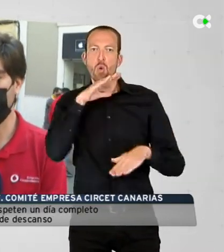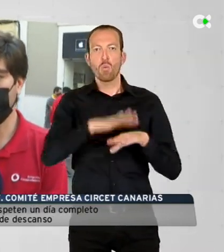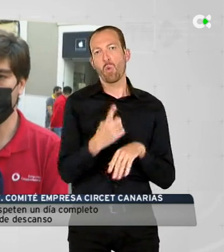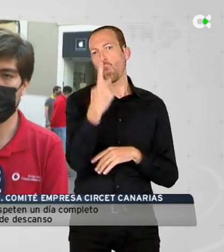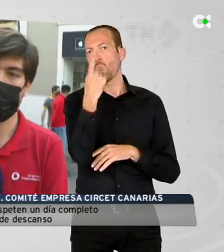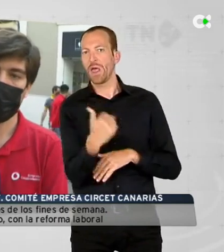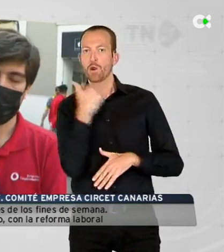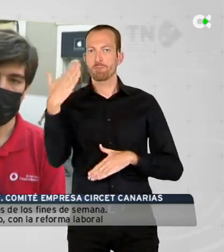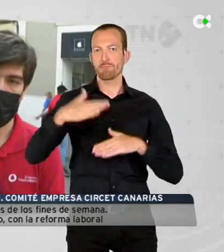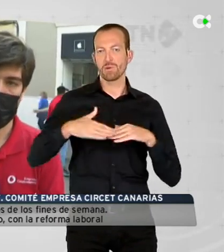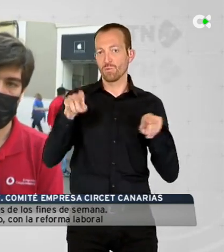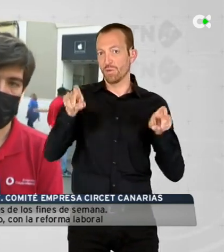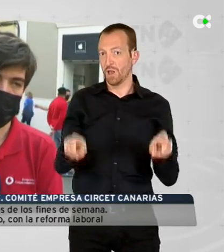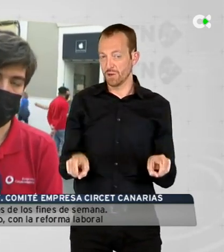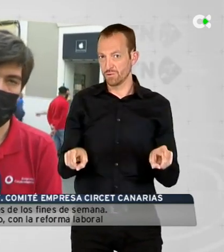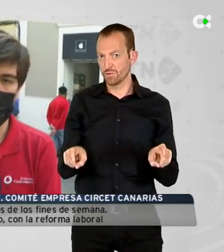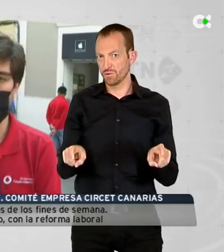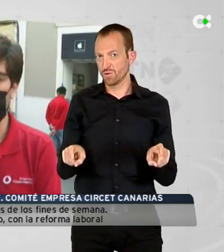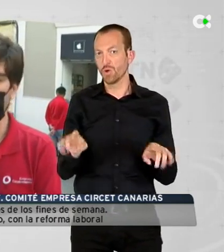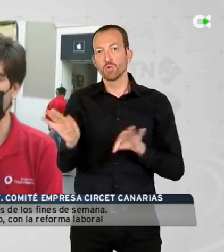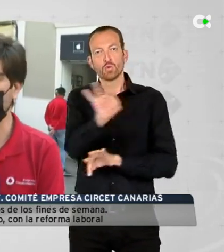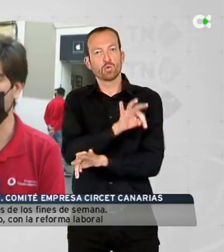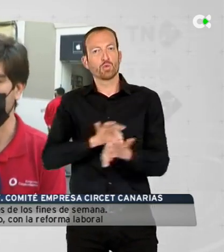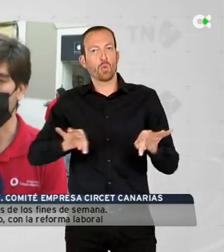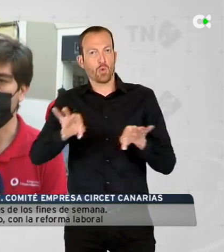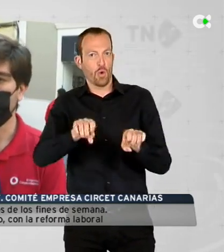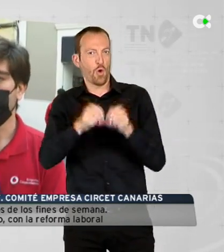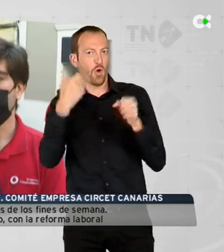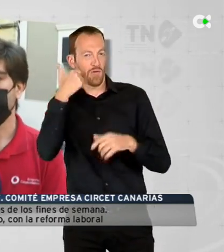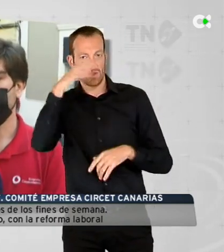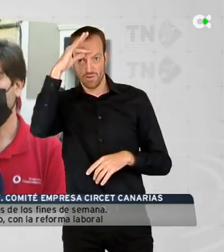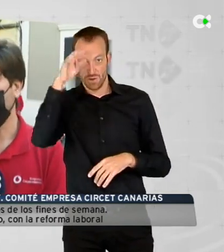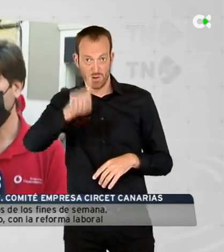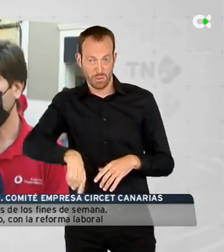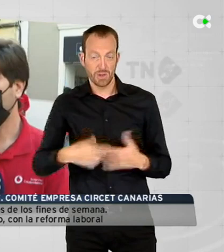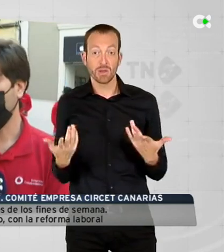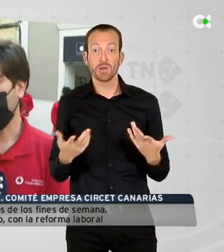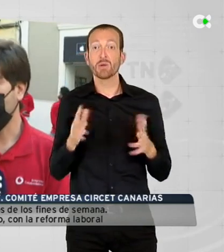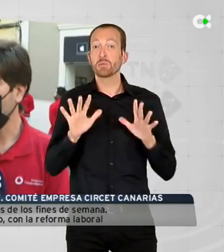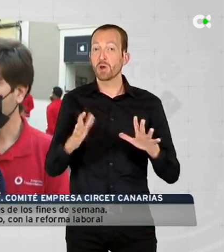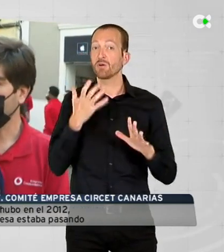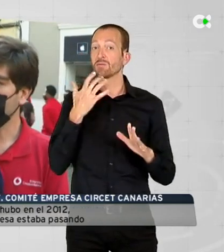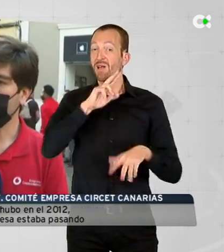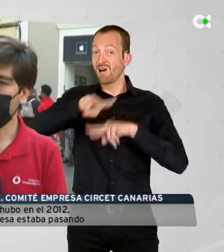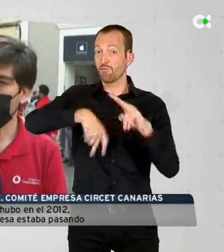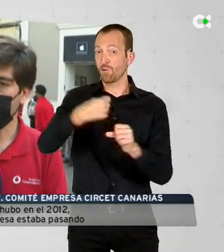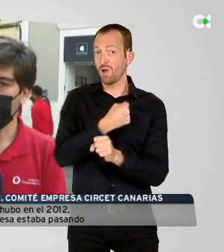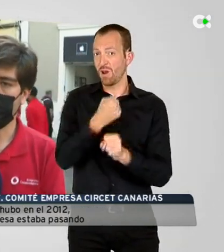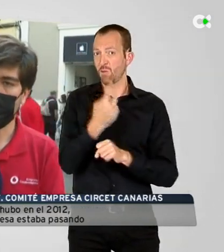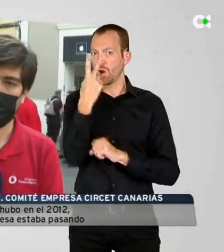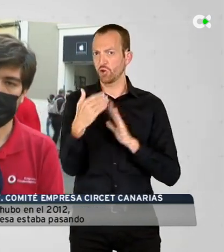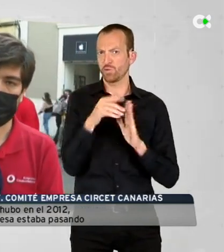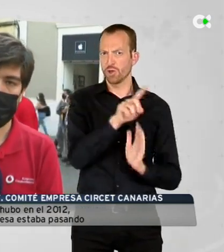completo de descanso con los turnos de averías de los fines de semana. Más sin embargo, con la reforma laboral que hubo en el